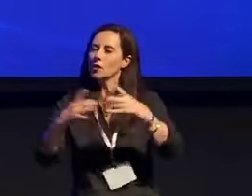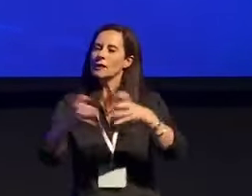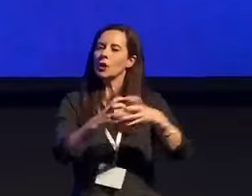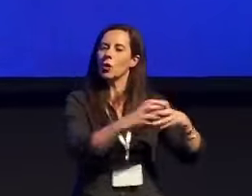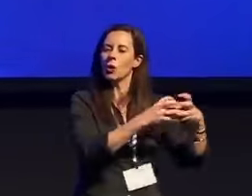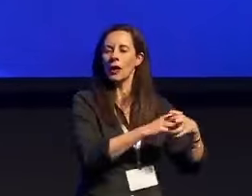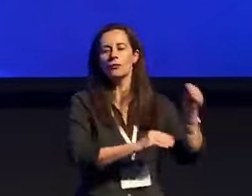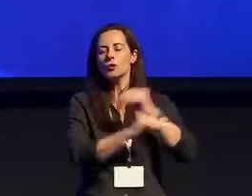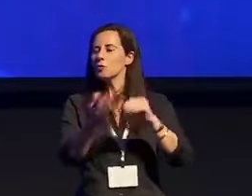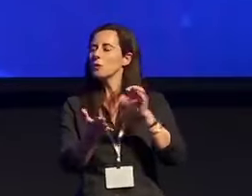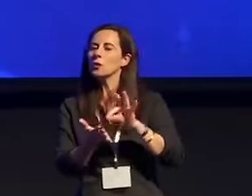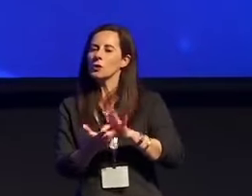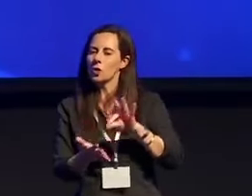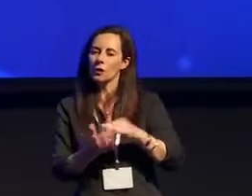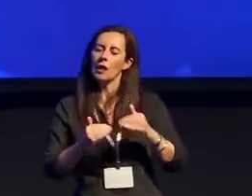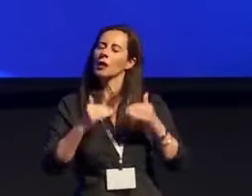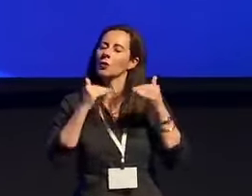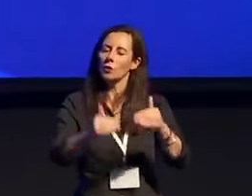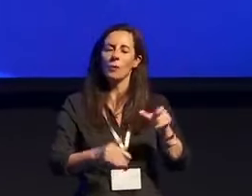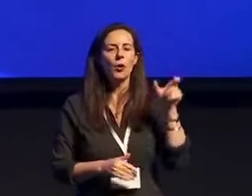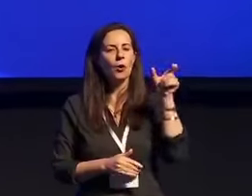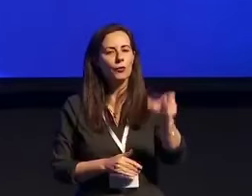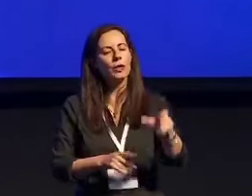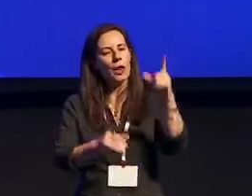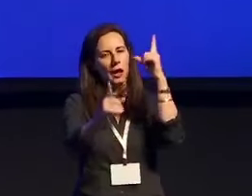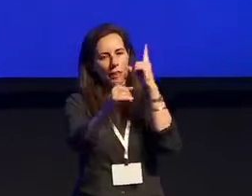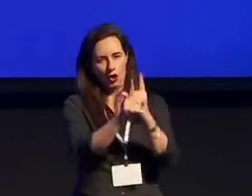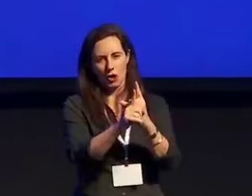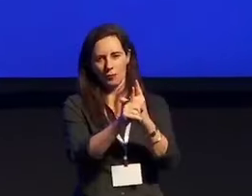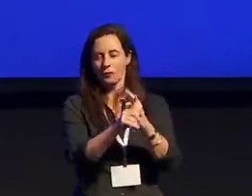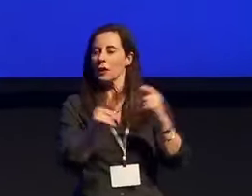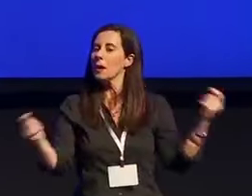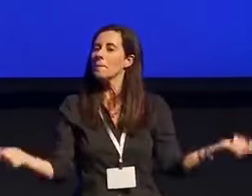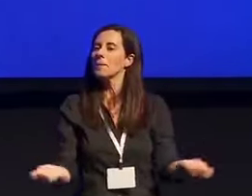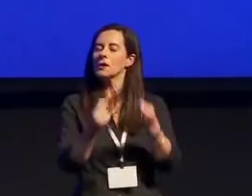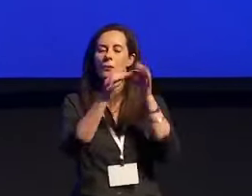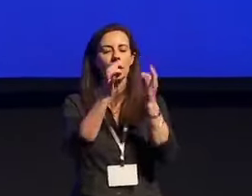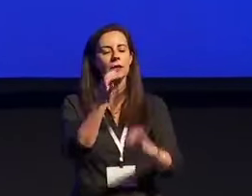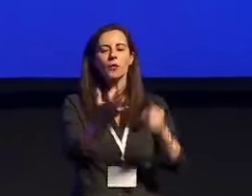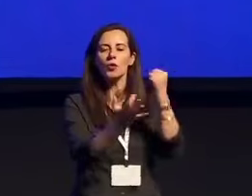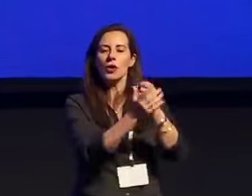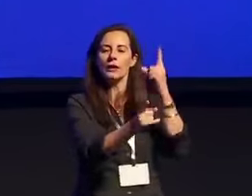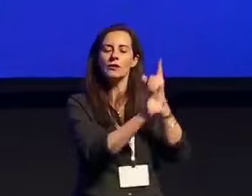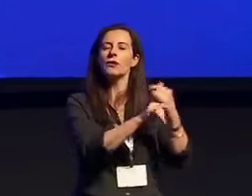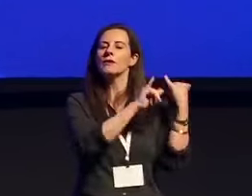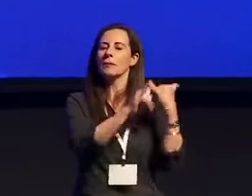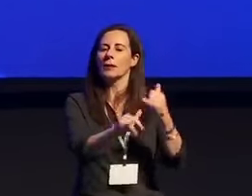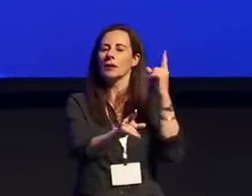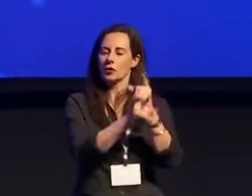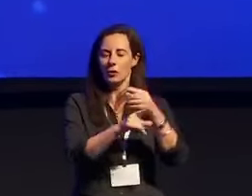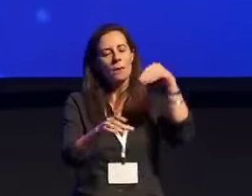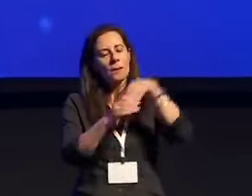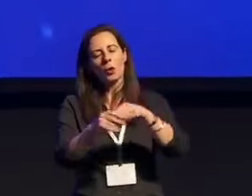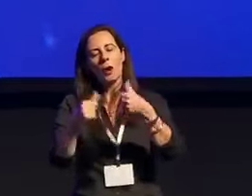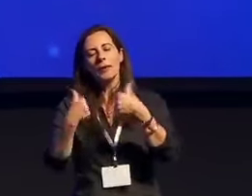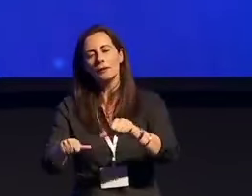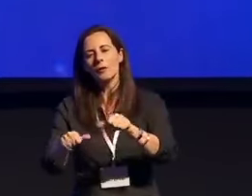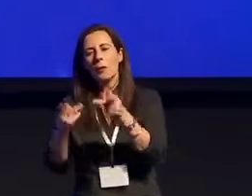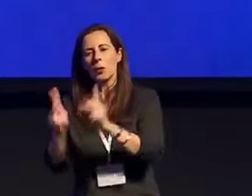סקטוריאליות ושימוש בתוצאות לקידום המחויבות להנגשה. פרסום פרטי מורשי הנגישות וספקי הנגישות בקרב